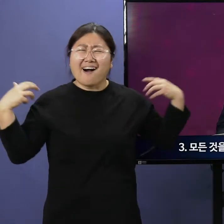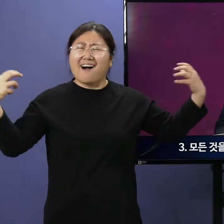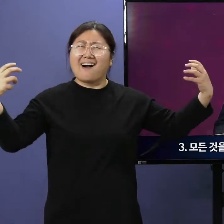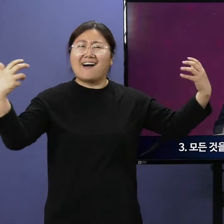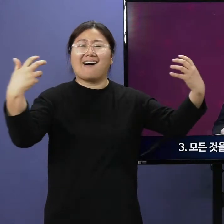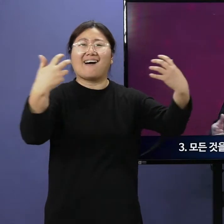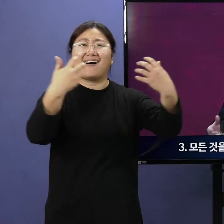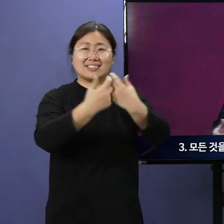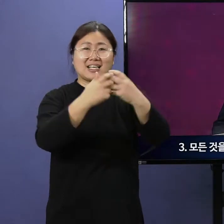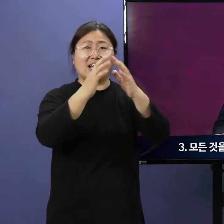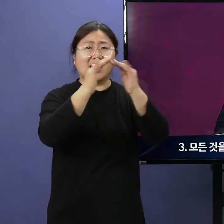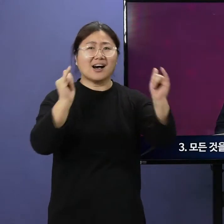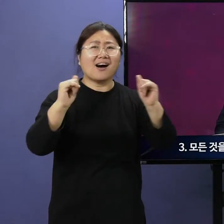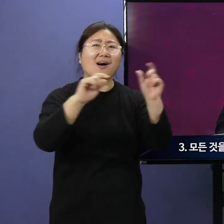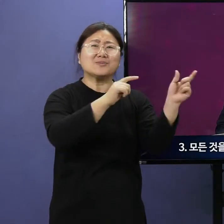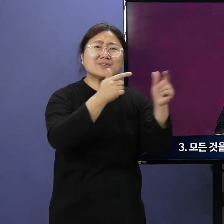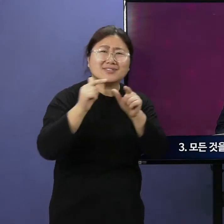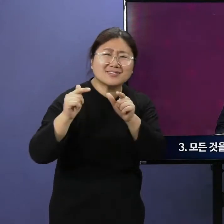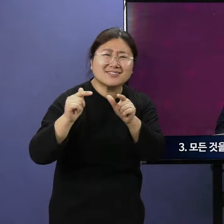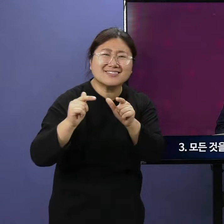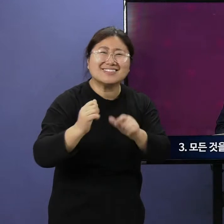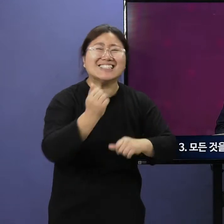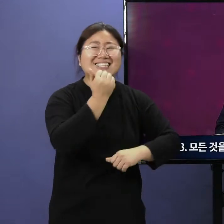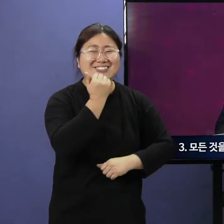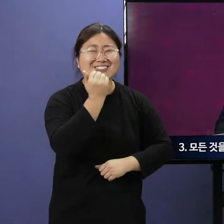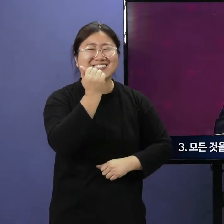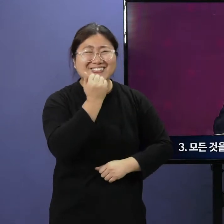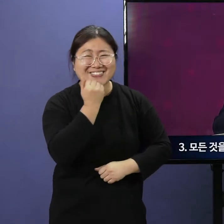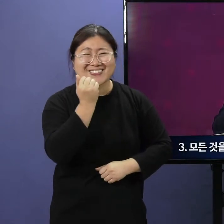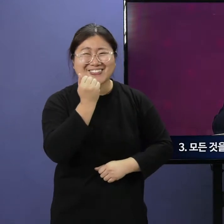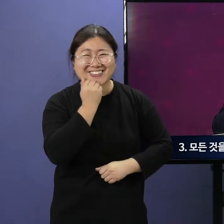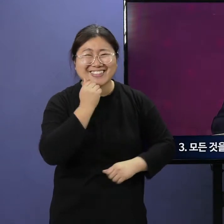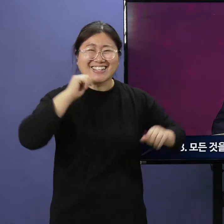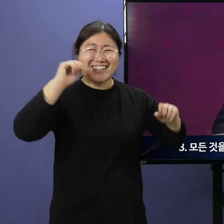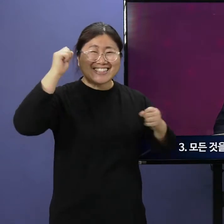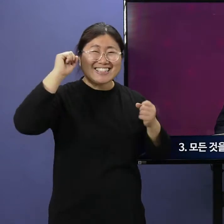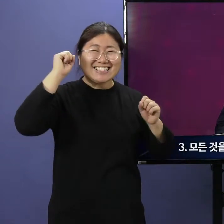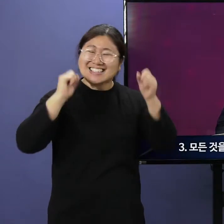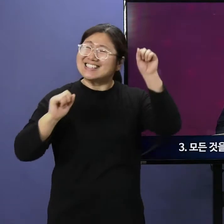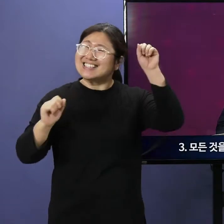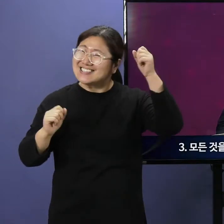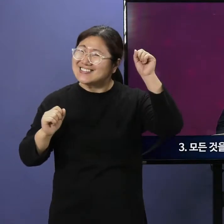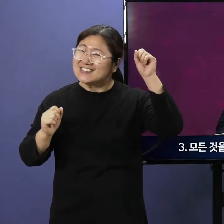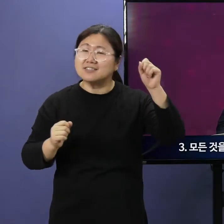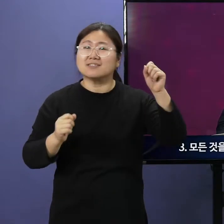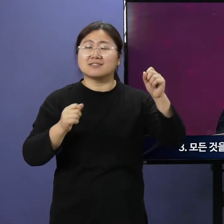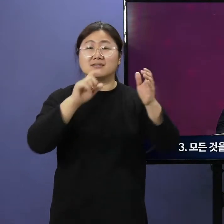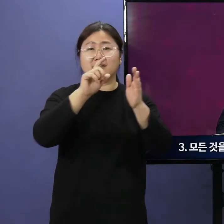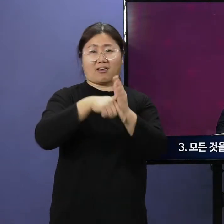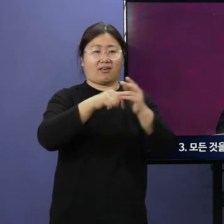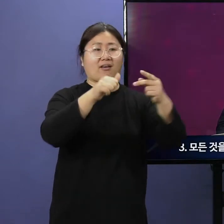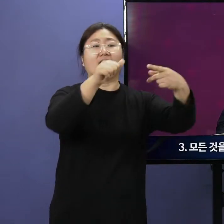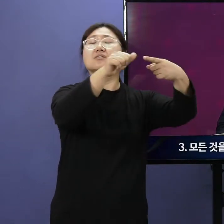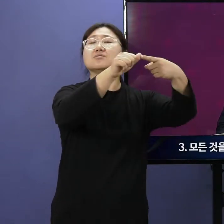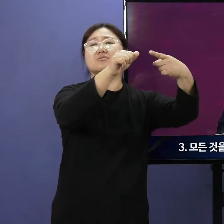사람들은 웃고 떠들고 있는데 첫째 아들은 그곳에 들어가기가 싫습니다.